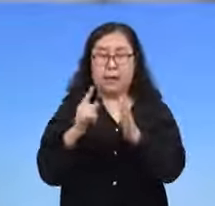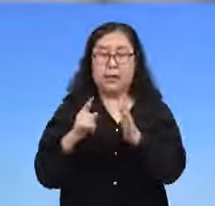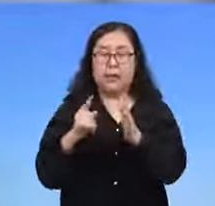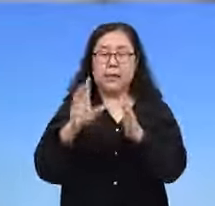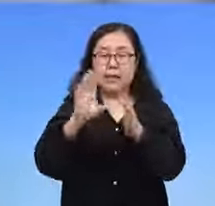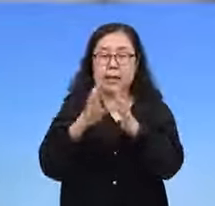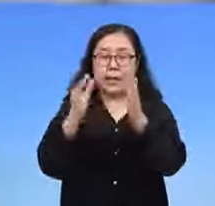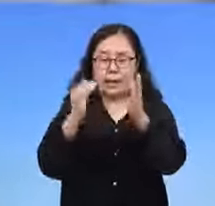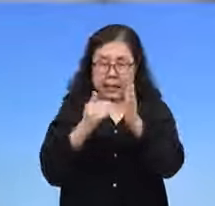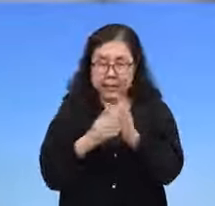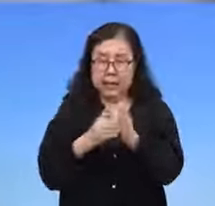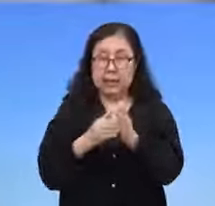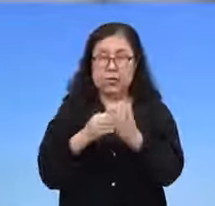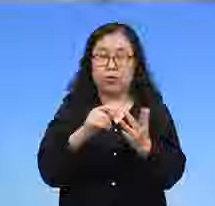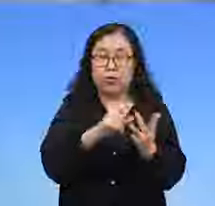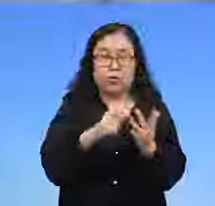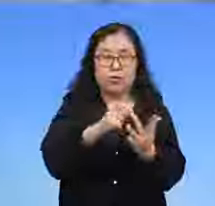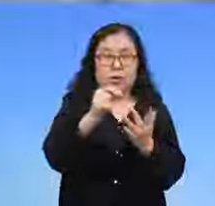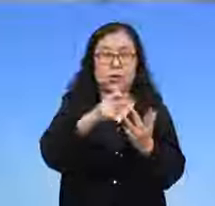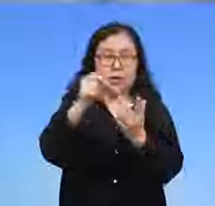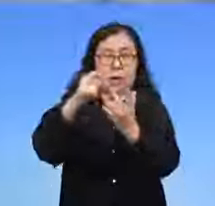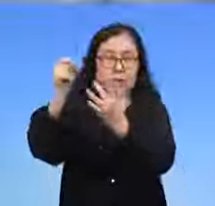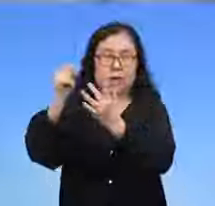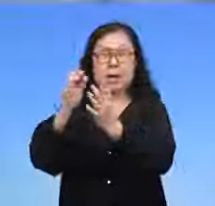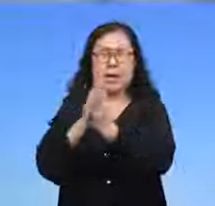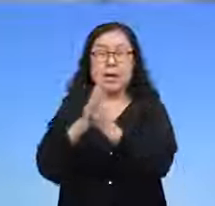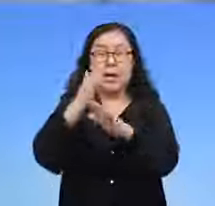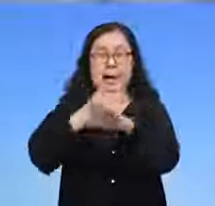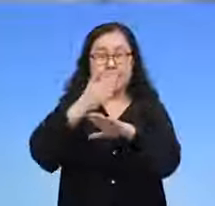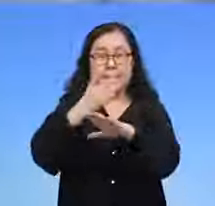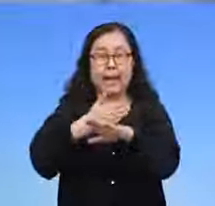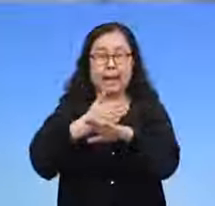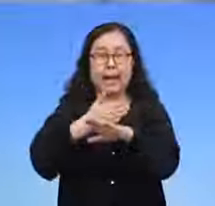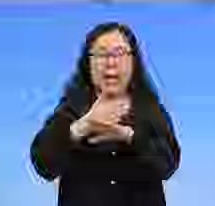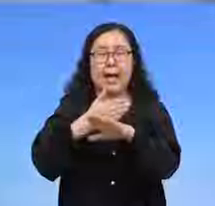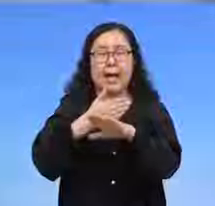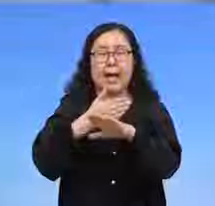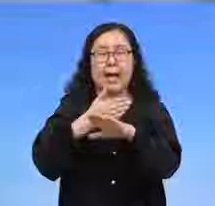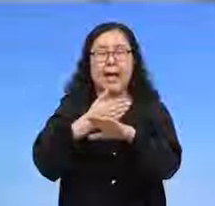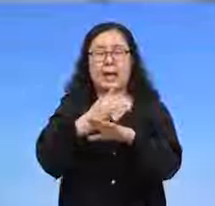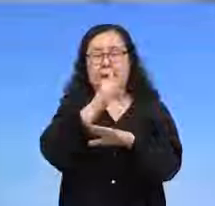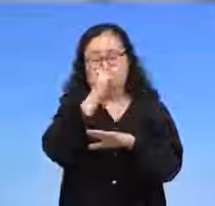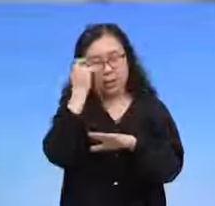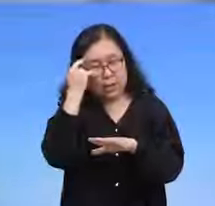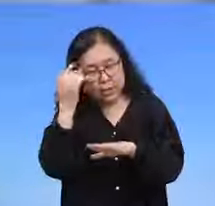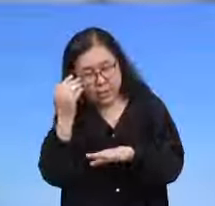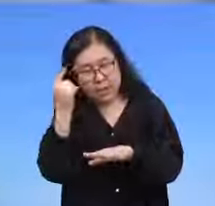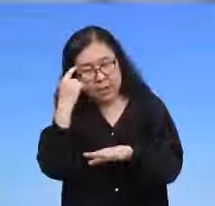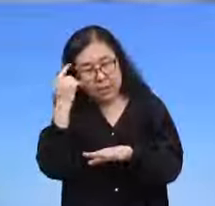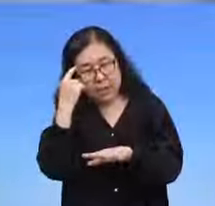얼마나 많은 선택적 감사가 이 김송 씨에게 있게 됐나. 그리고 막 뒤져보니까 역시나 이분 또